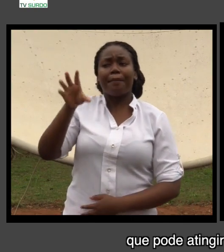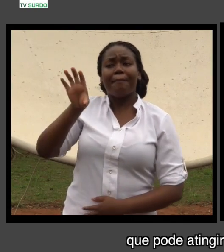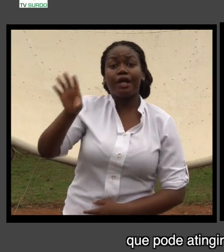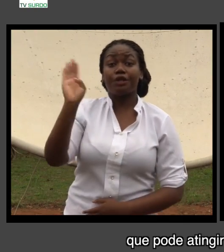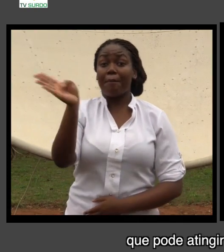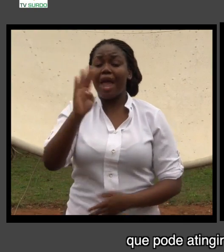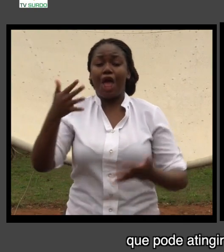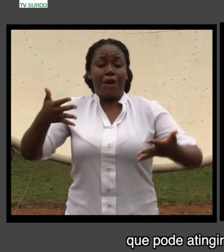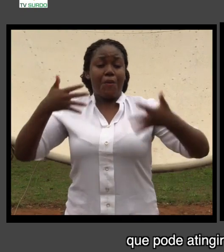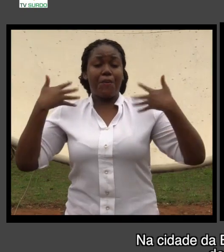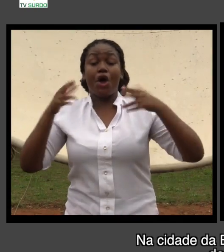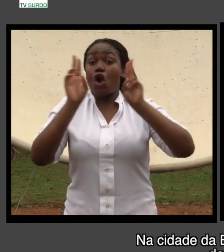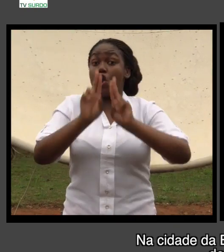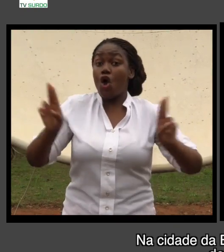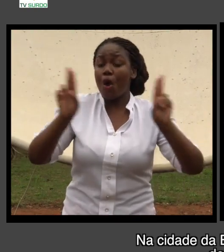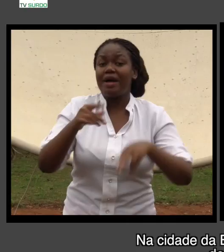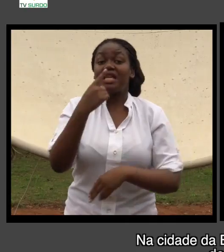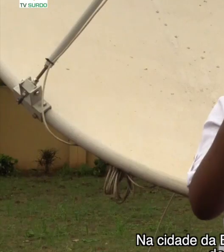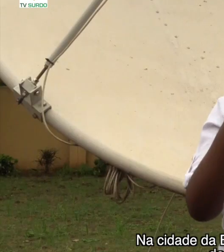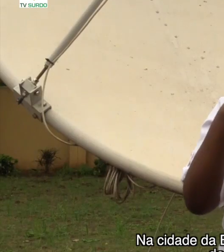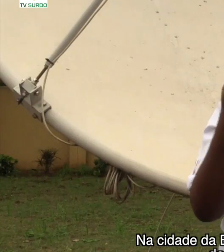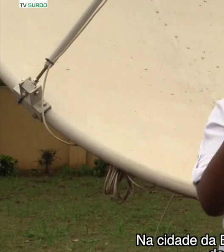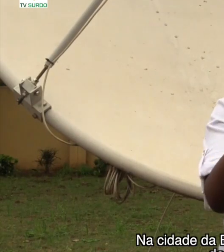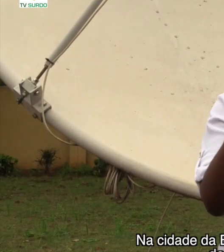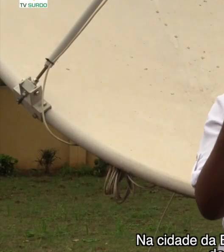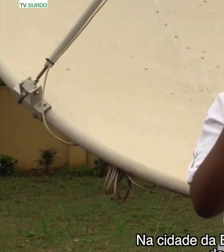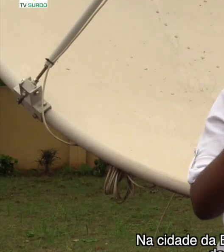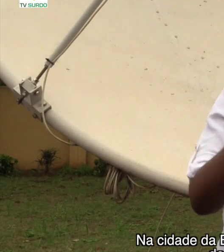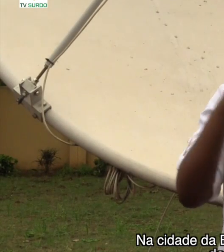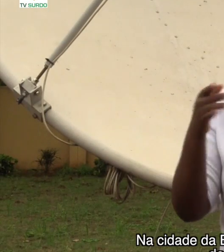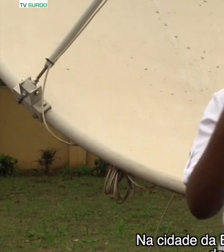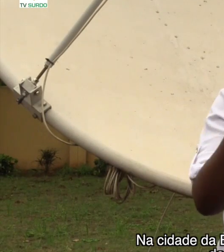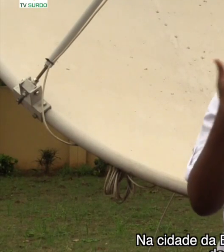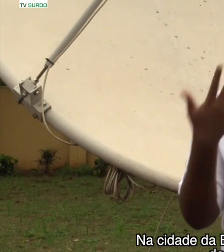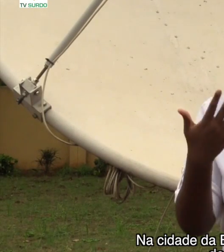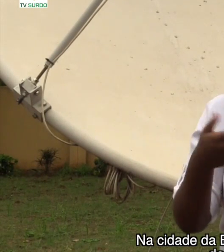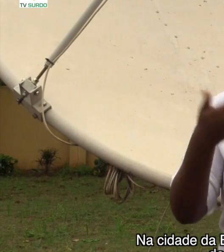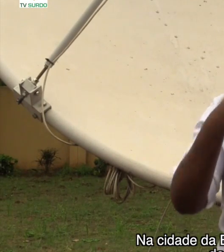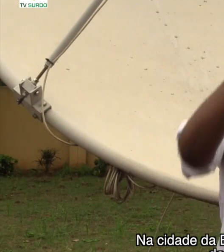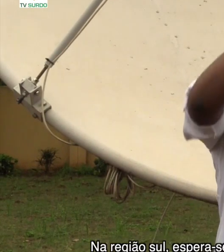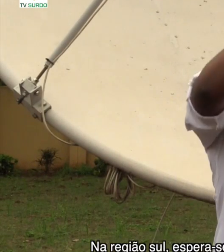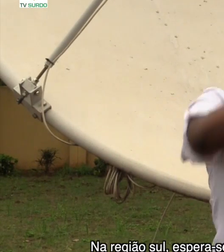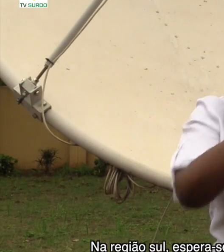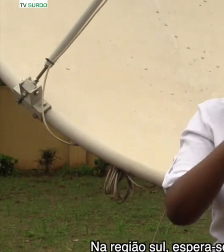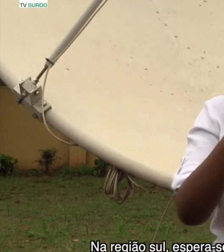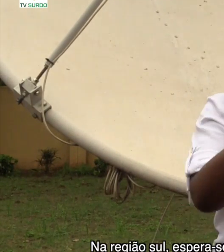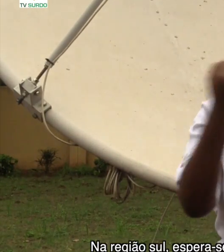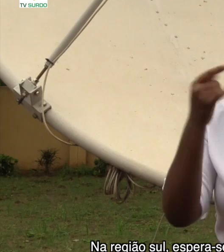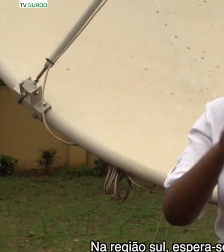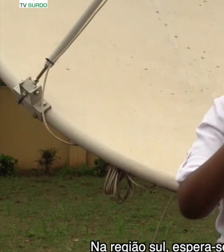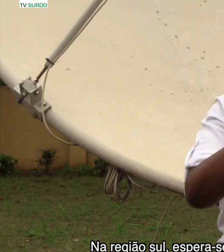contra voada e vento. Na cidade da Beira, espera-se calor normal, do dia 13 ao dia 15.